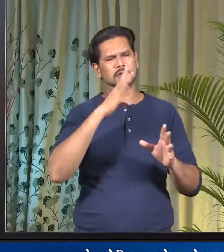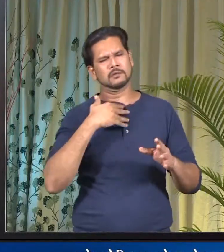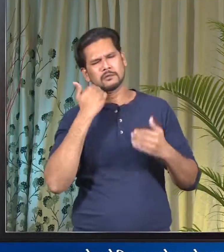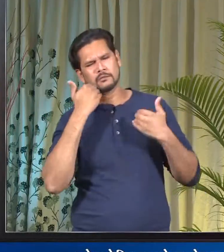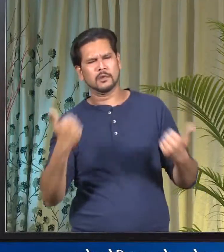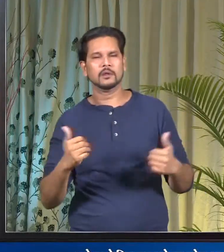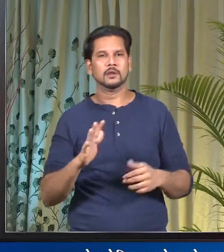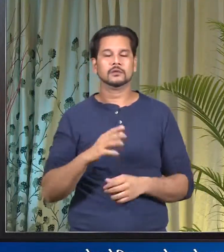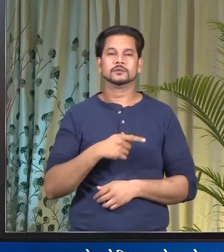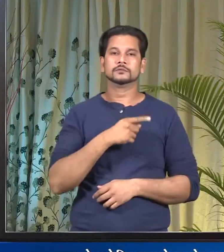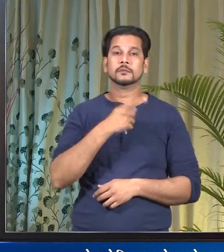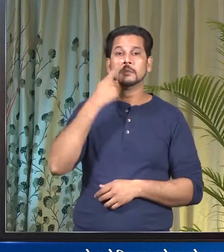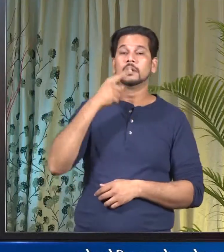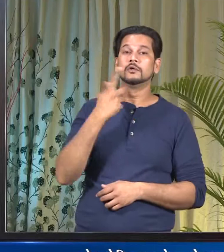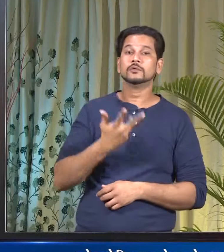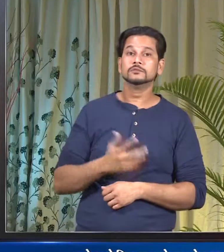कहती है